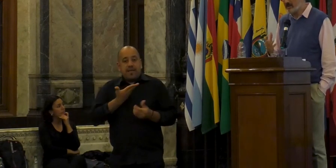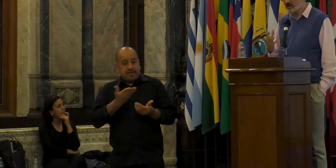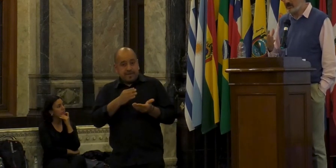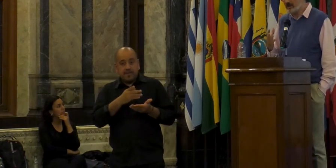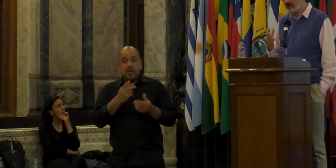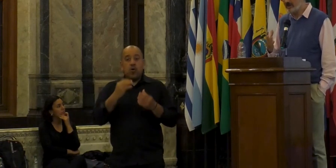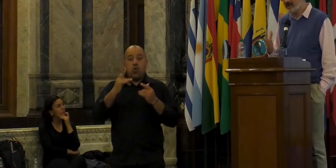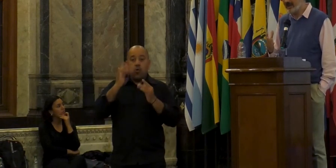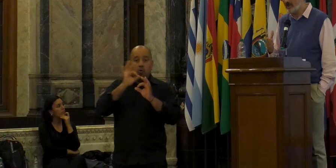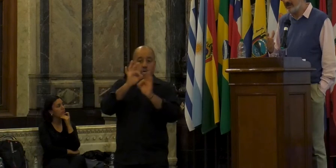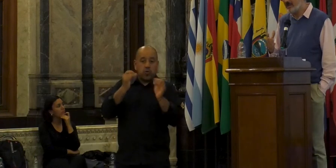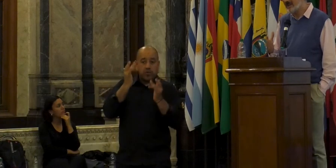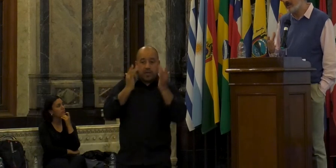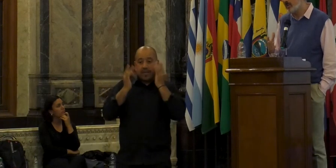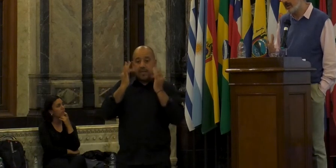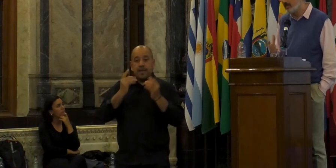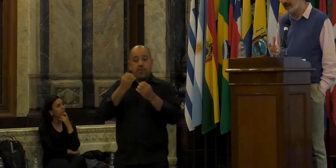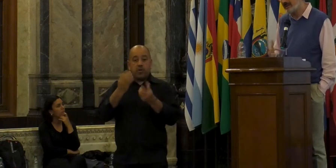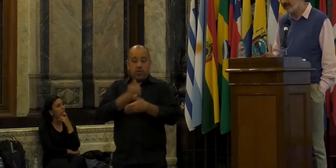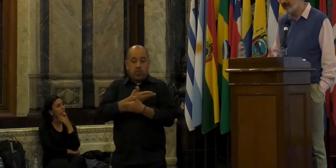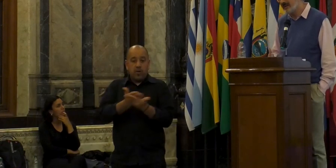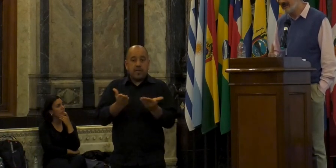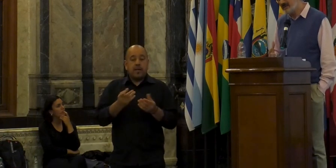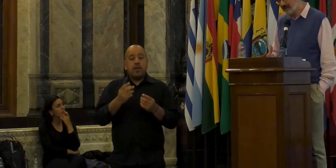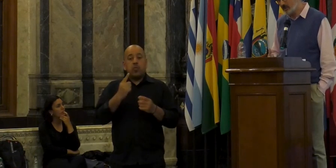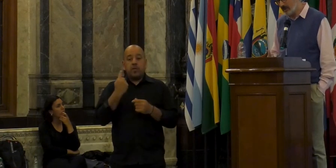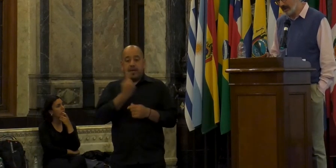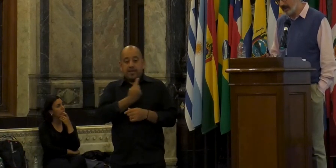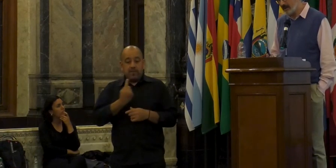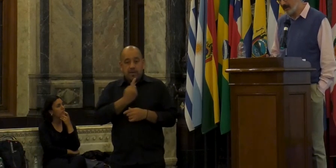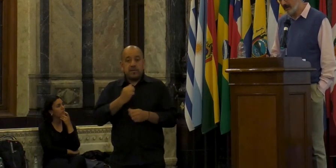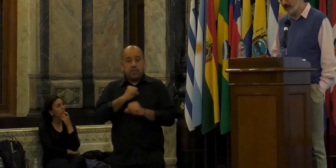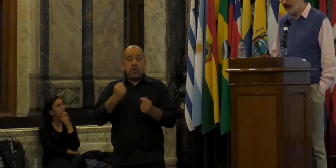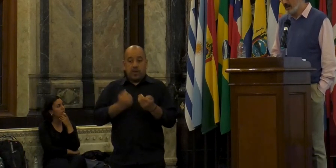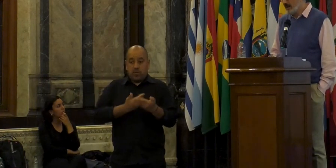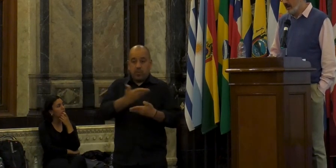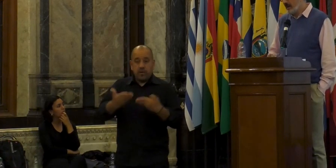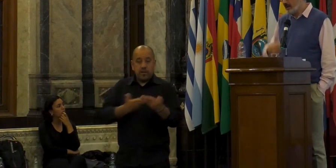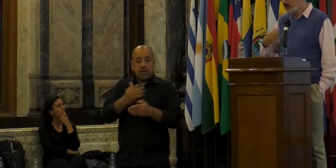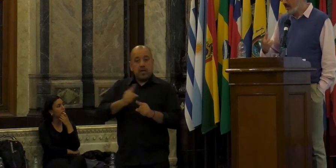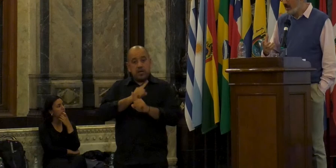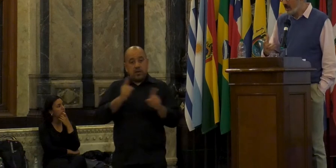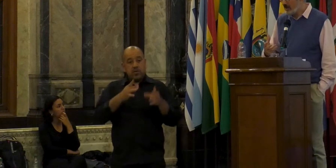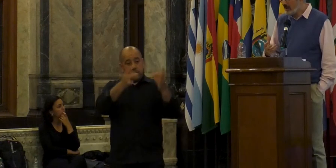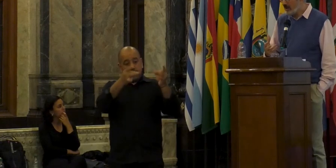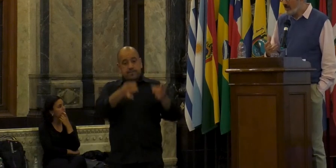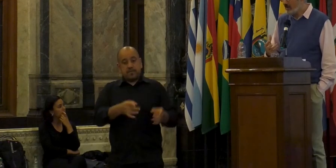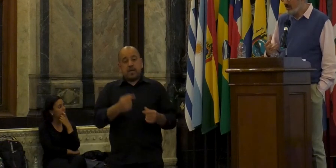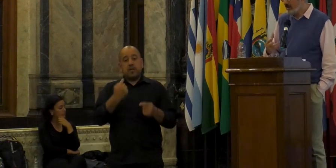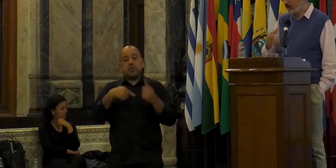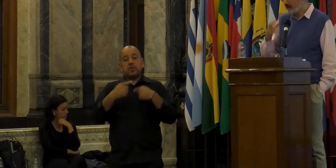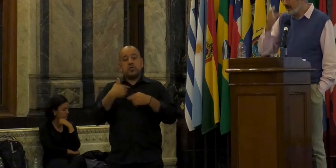porque dice, son los que nos demuestran que una intimidad se puede compartir sin destruirla. Al hacer una película yo he